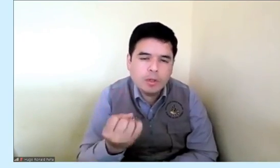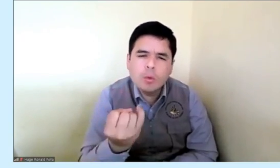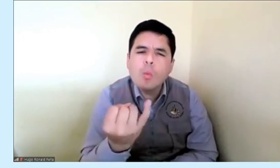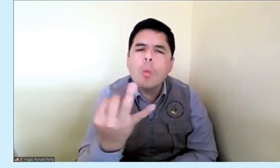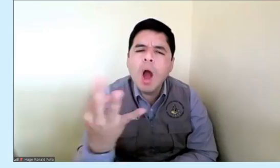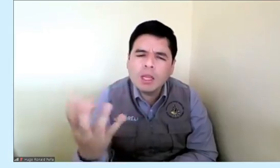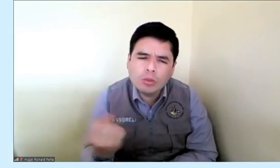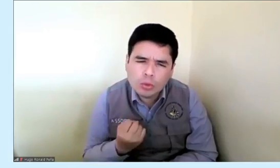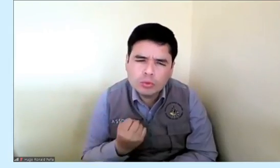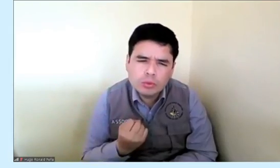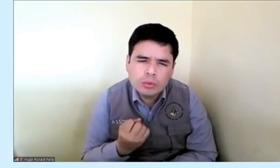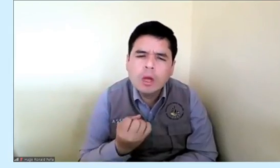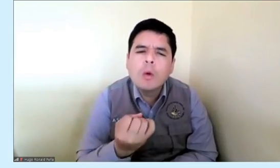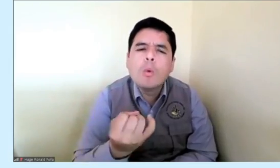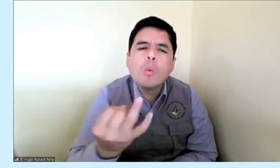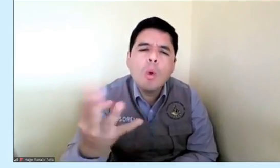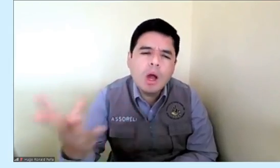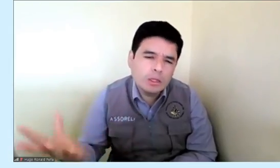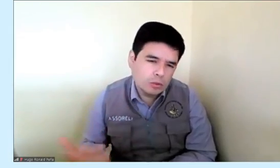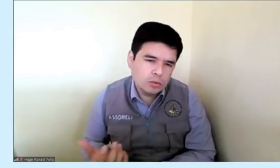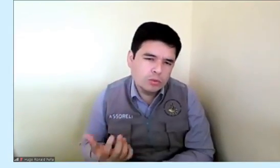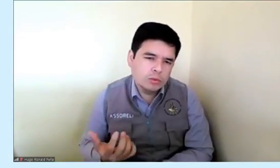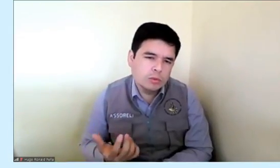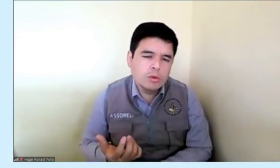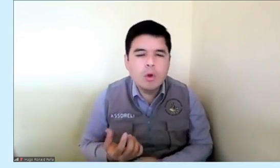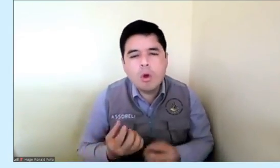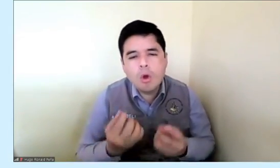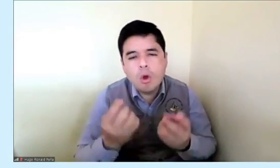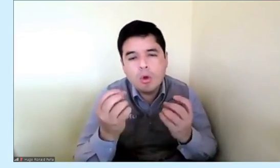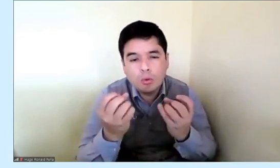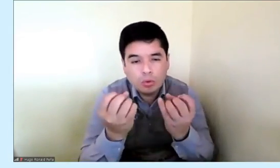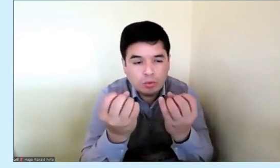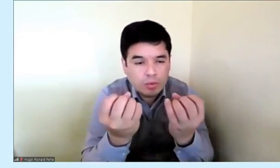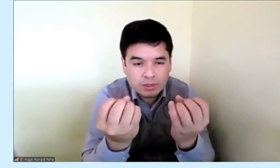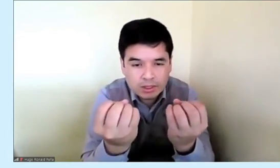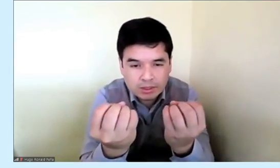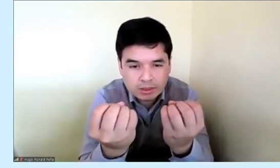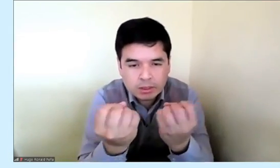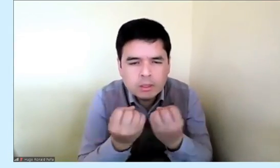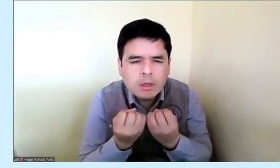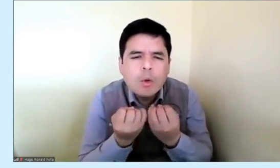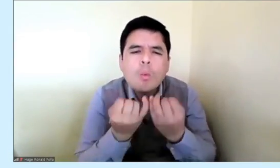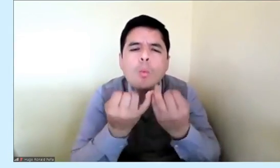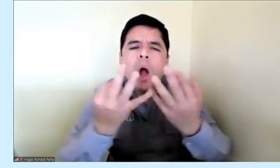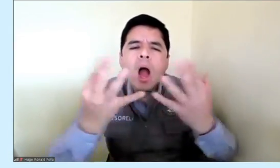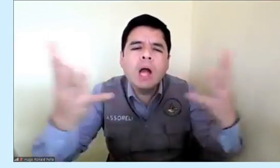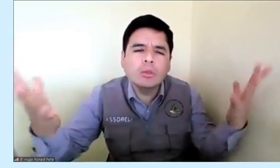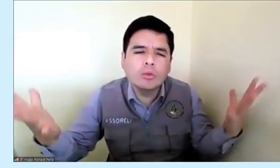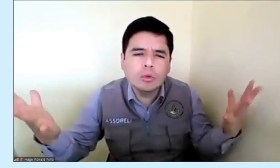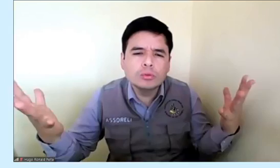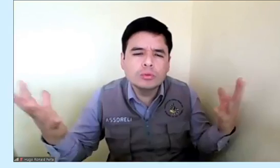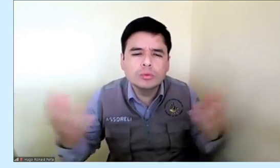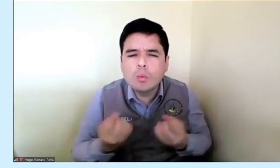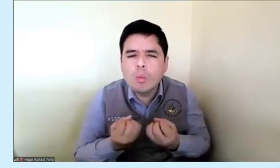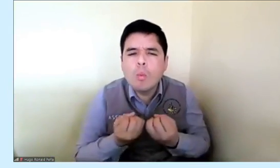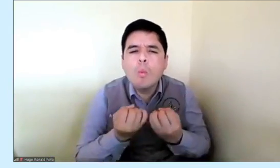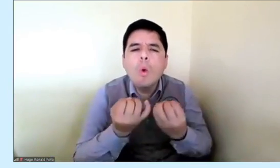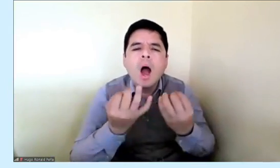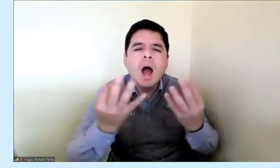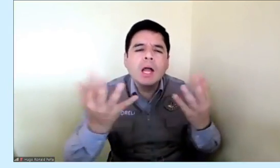Es un ejemplo, no aparece uno por uno, sino rápido. O con ambas manos,